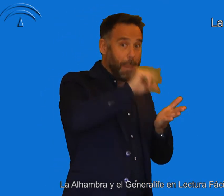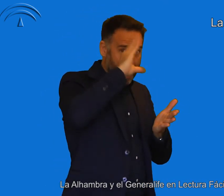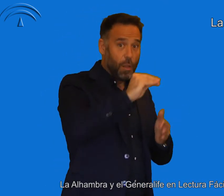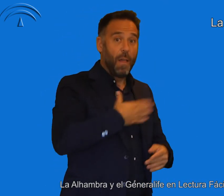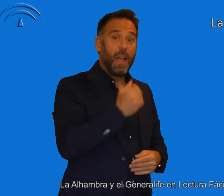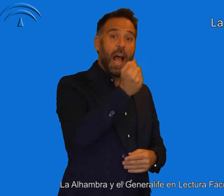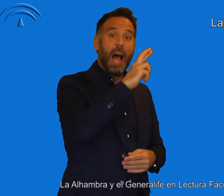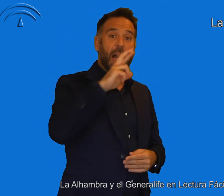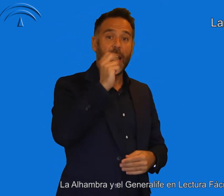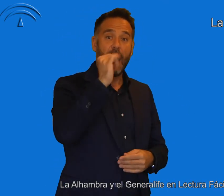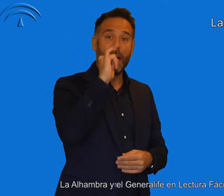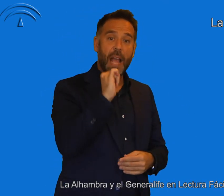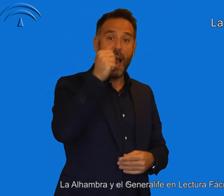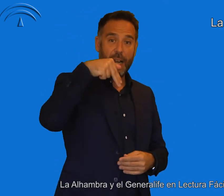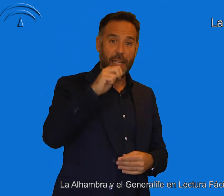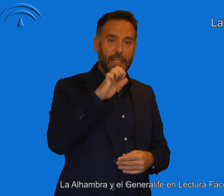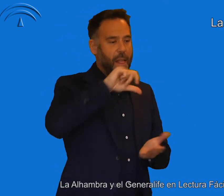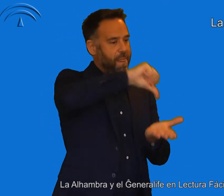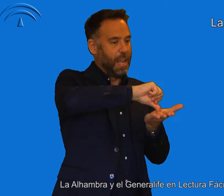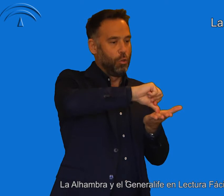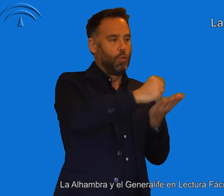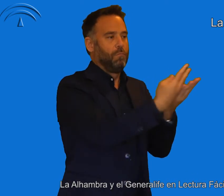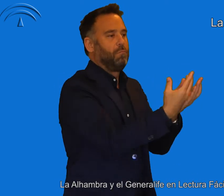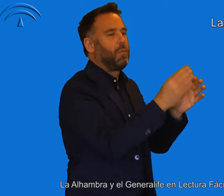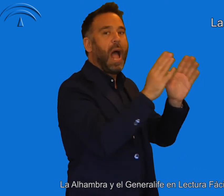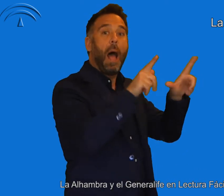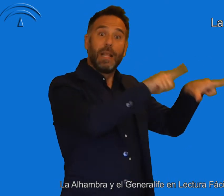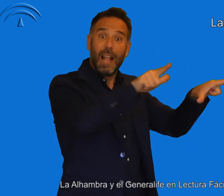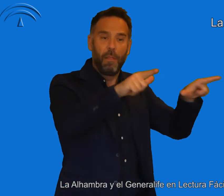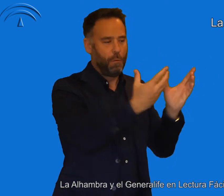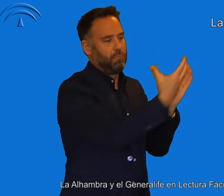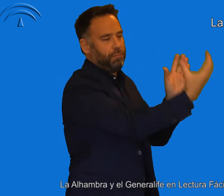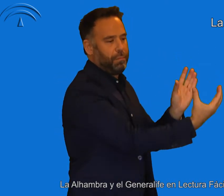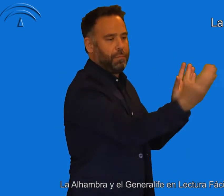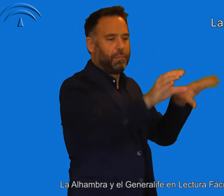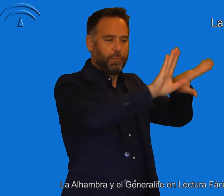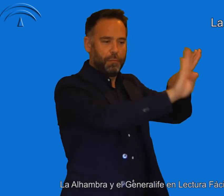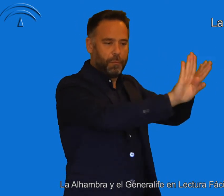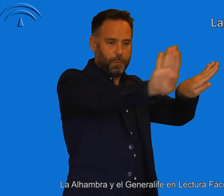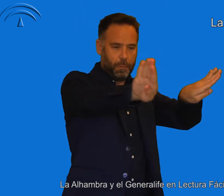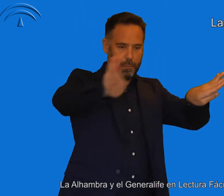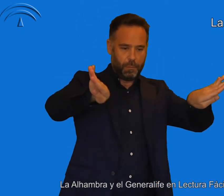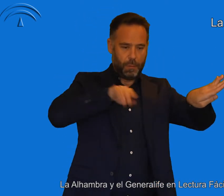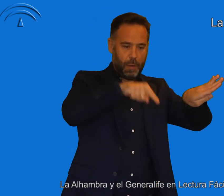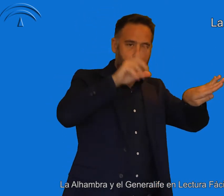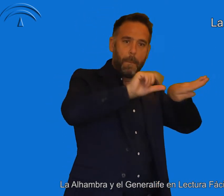El patio de los Arrayanes es el centro del palacio. Las estancias estaban